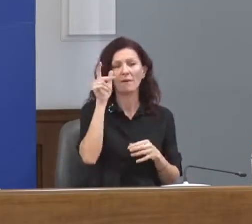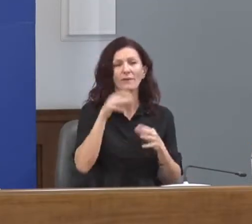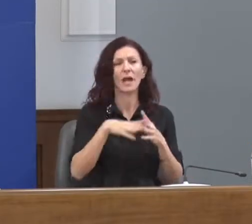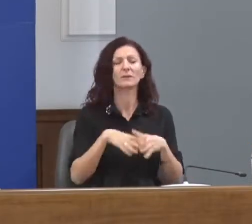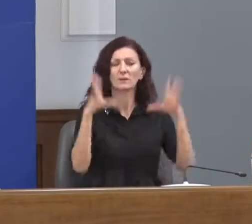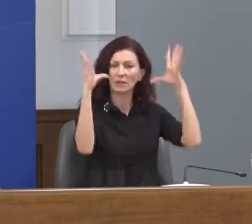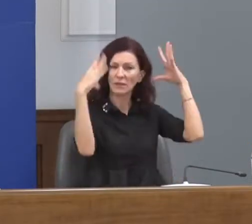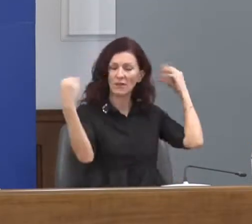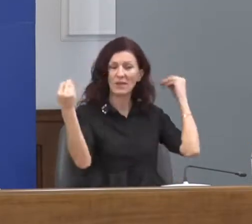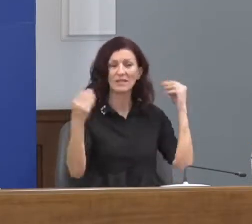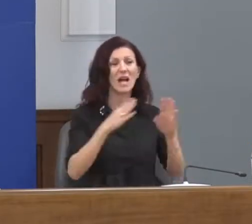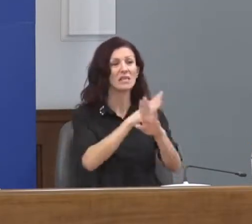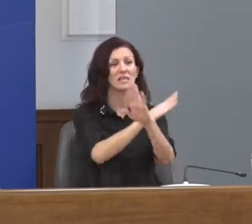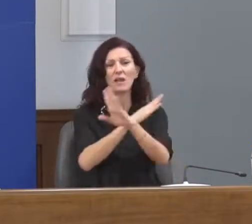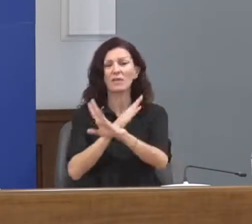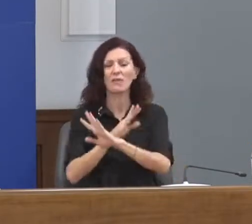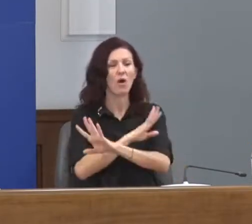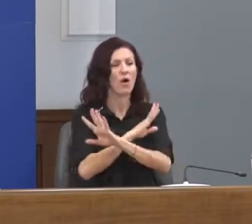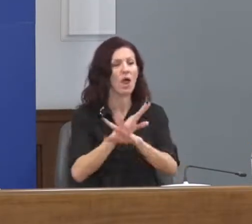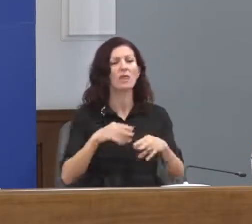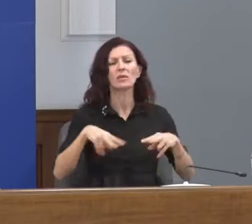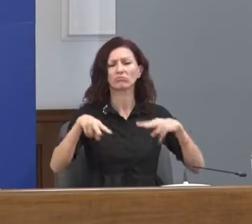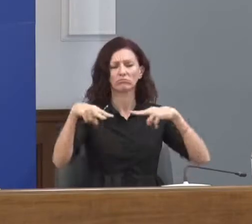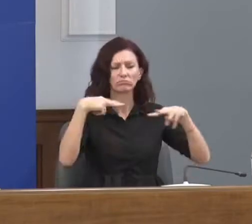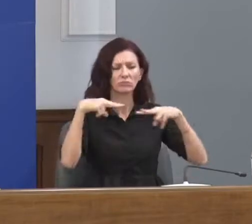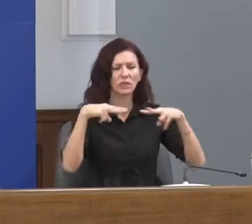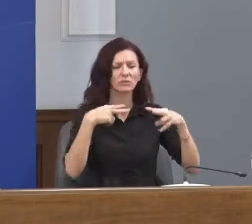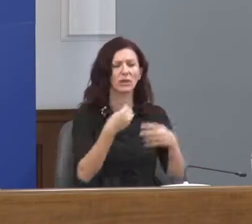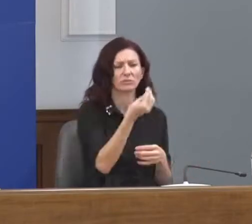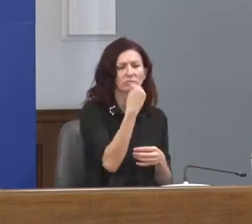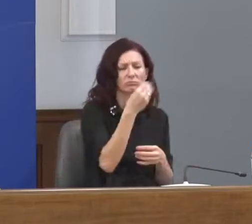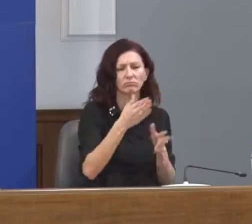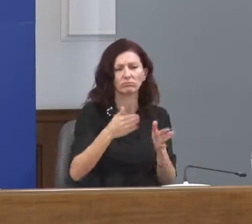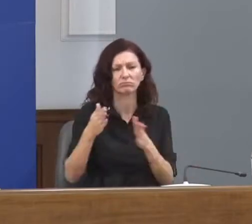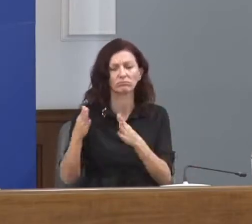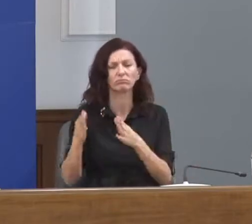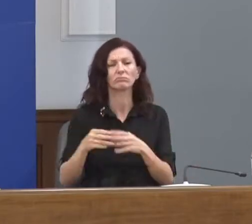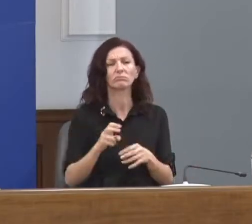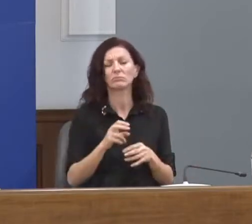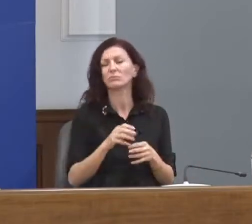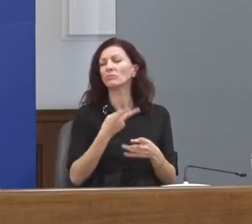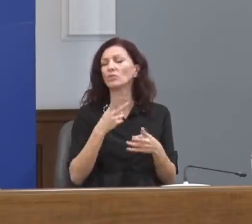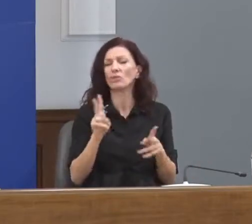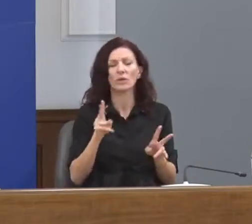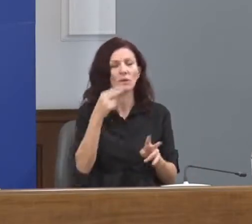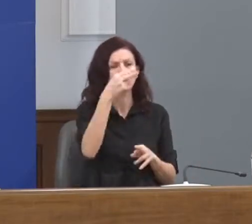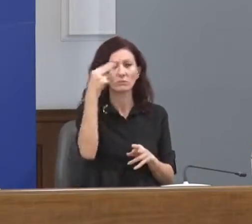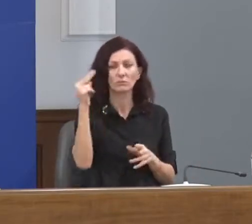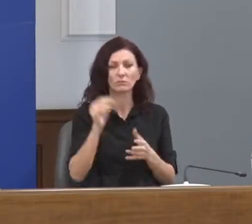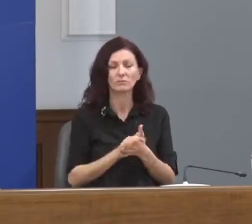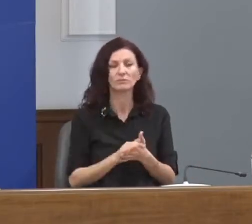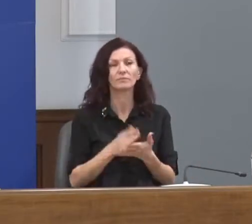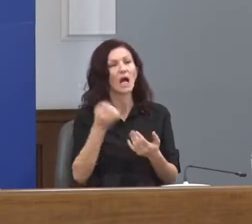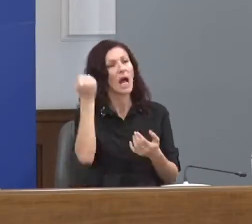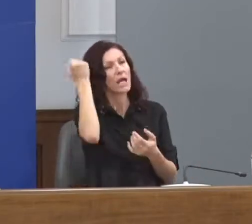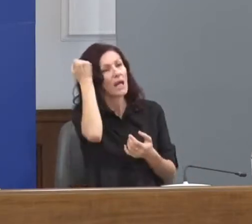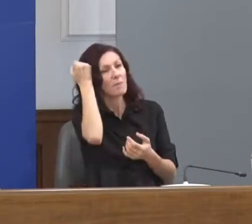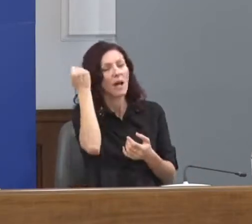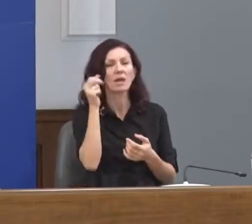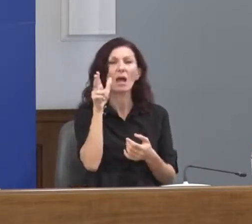барове, заведения за хранене, обществени и спортни учреждения. Виждате какво направиха Германия и